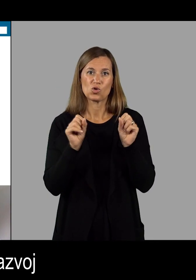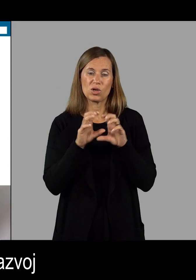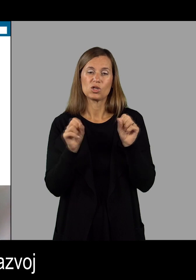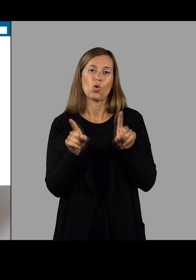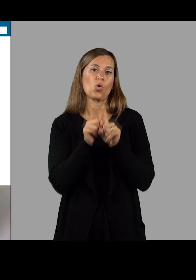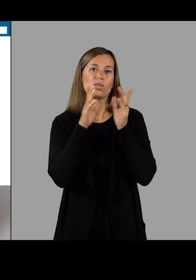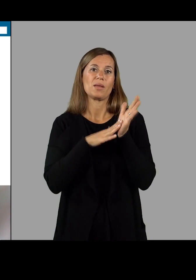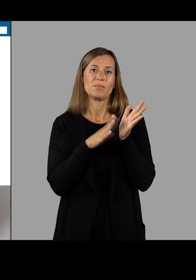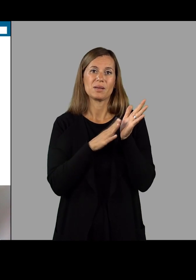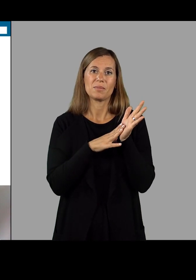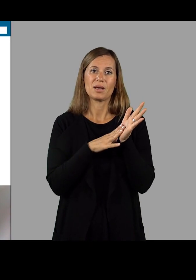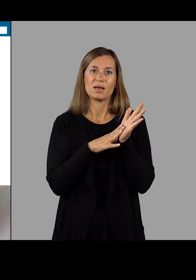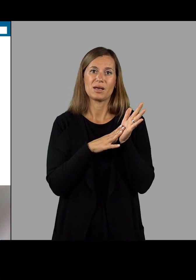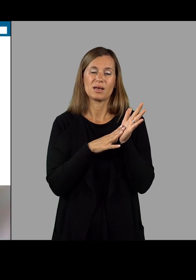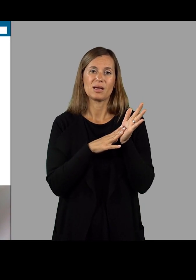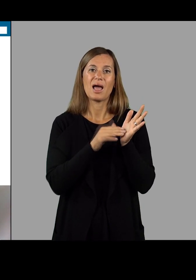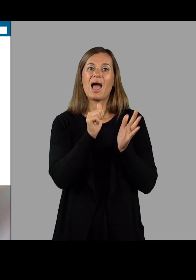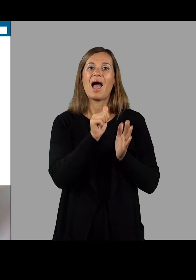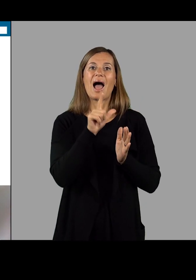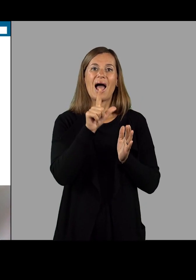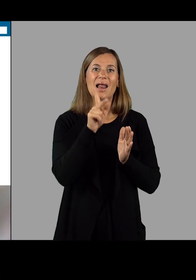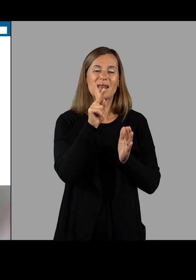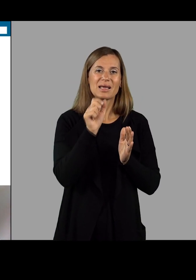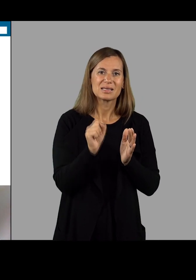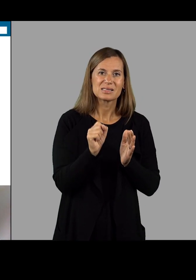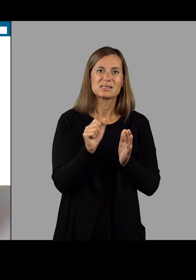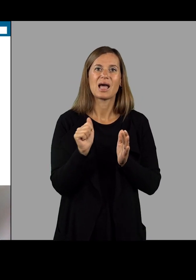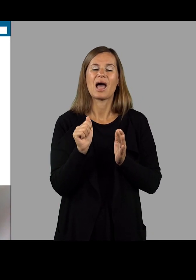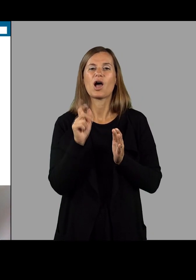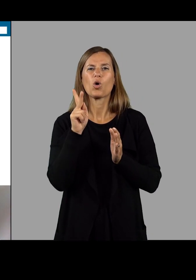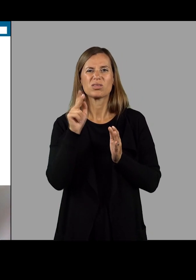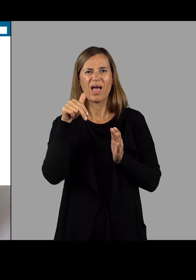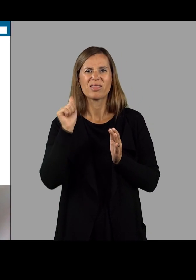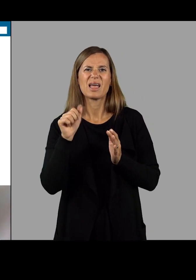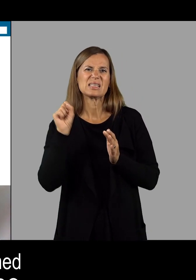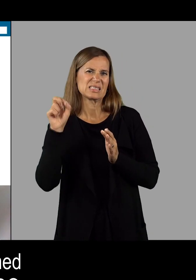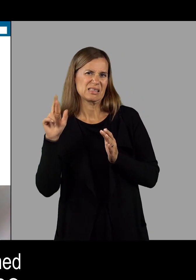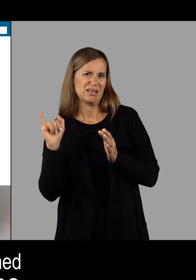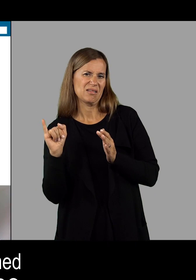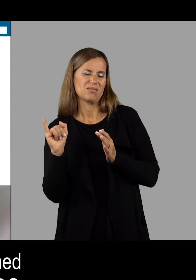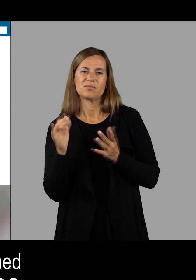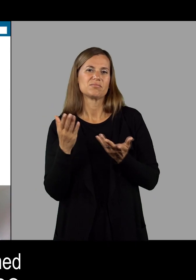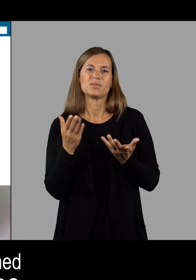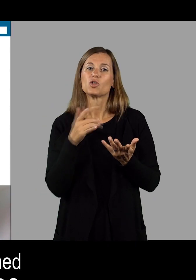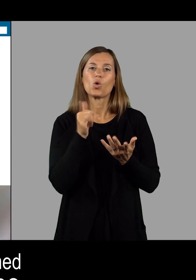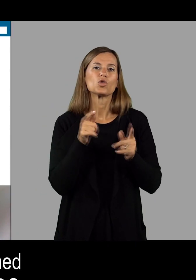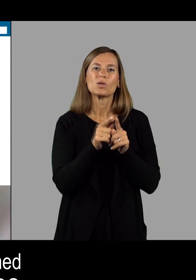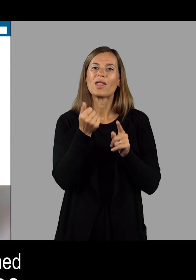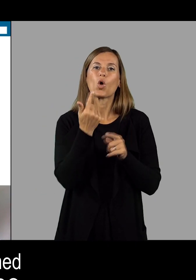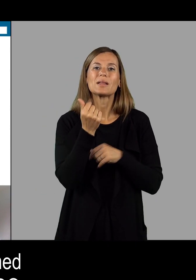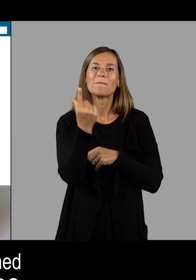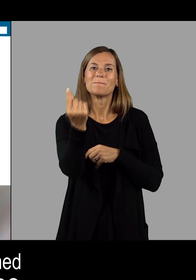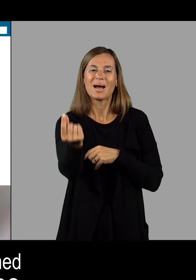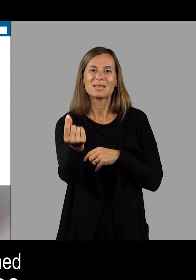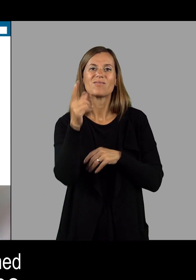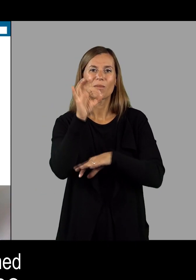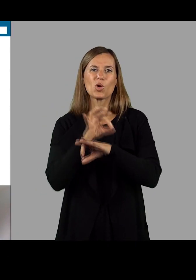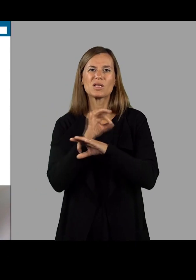storitev, kot so recimo Alexa, Cortana in Siri. Hkrati smo tudi eden izmed partnerjev v